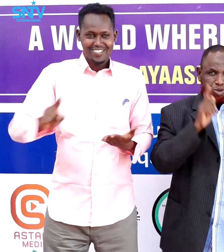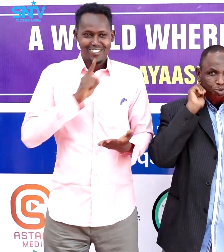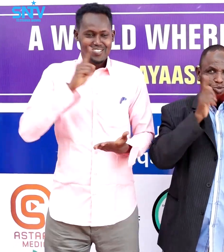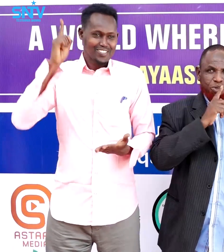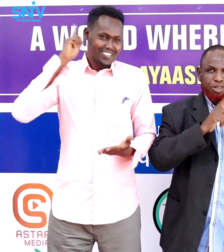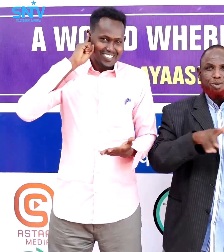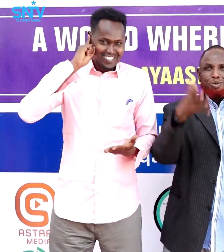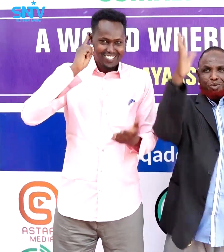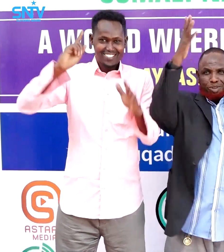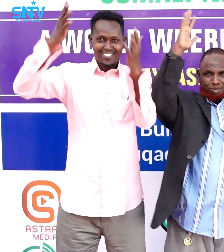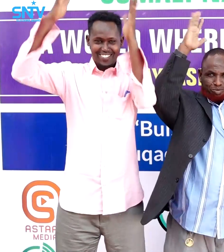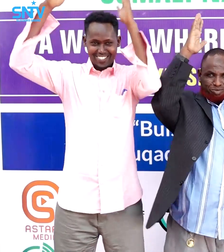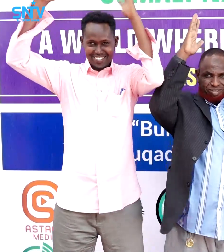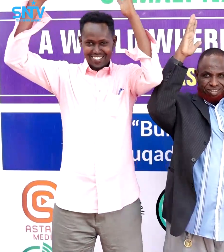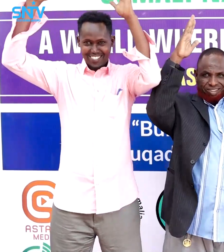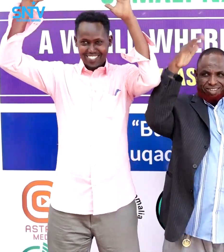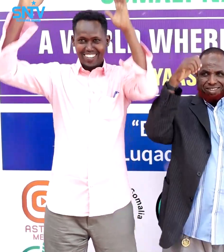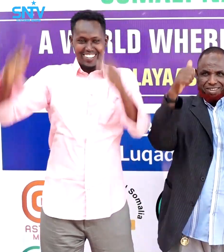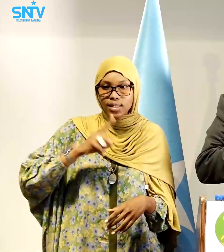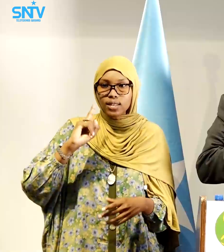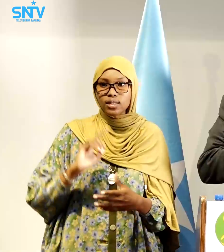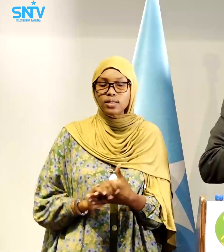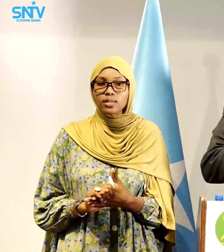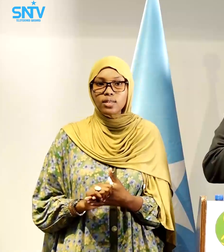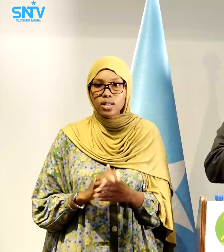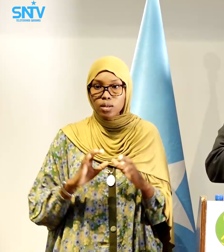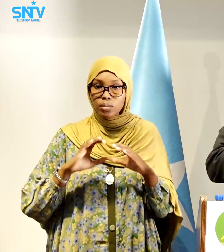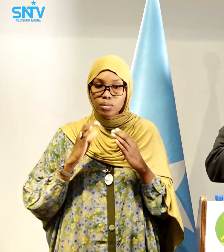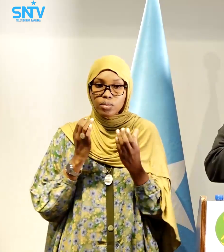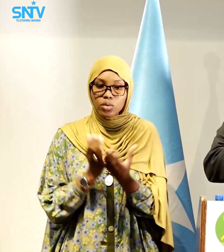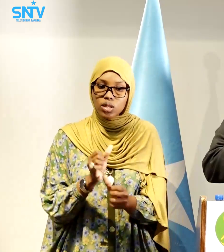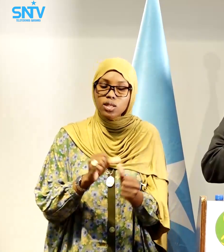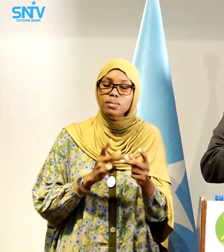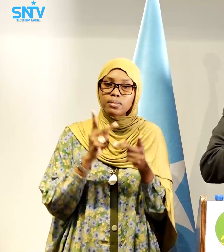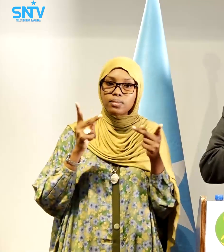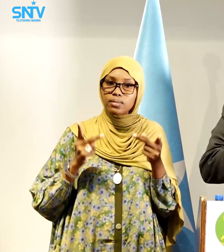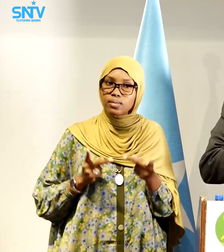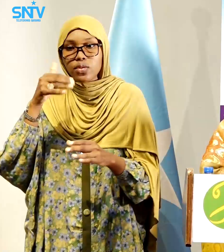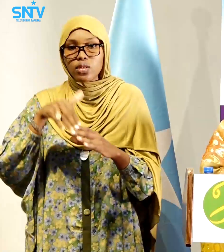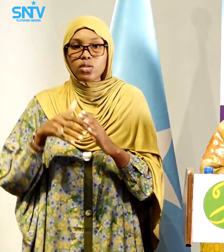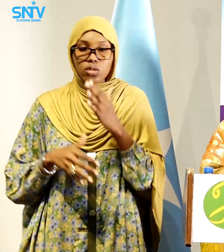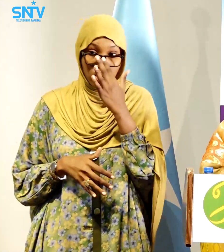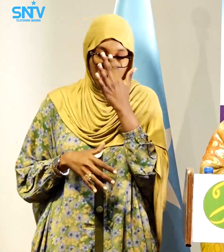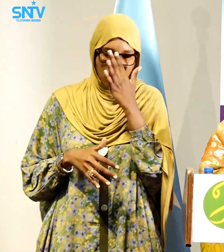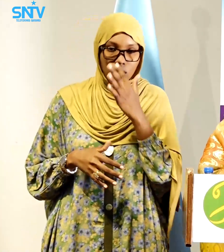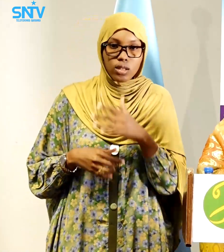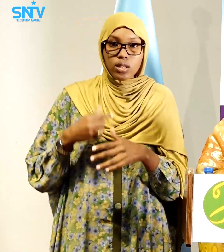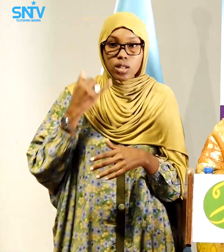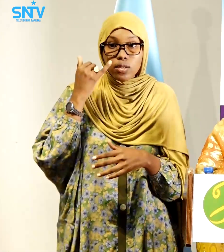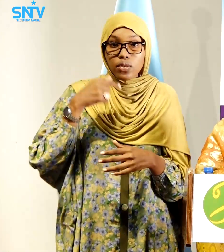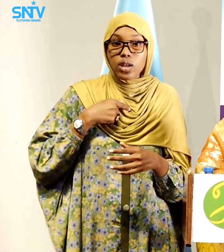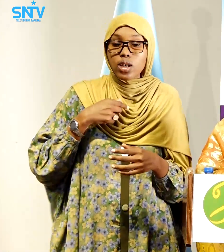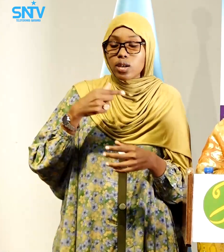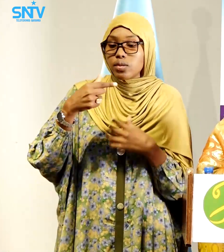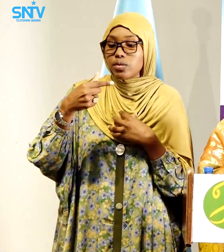ee dhagoolayaasha adduunka hambaliyo hambaliyo xilibaan maxamed abdirahmaan nadiif iyo xilibaan maryan maxamed cali ayaa